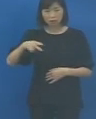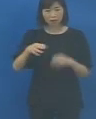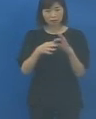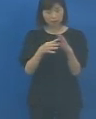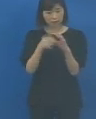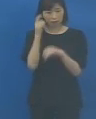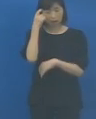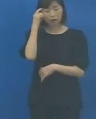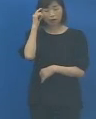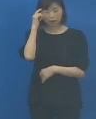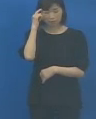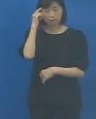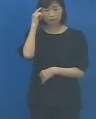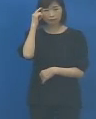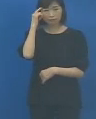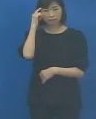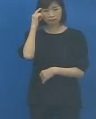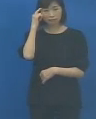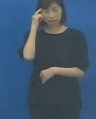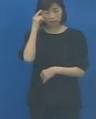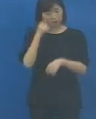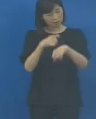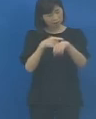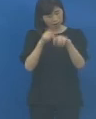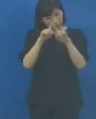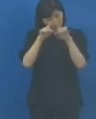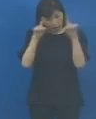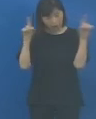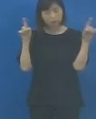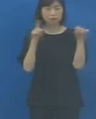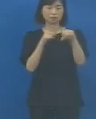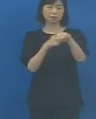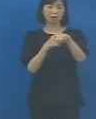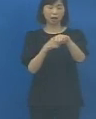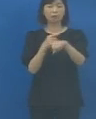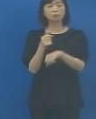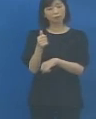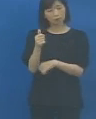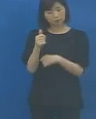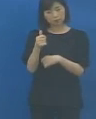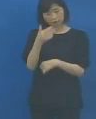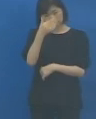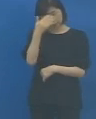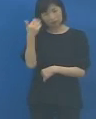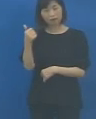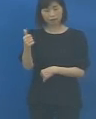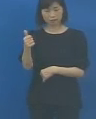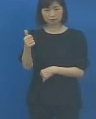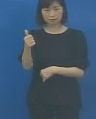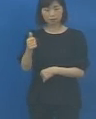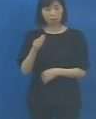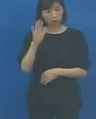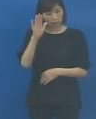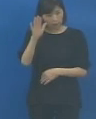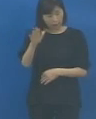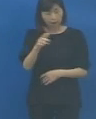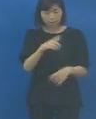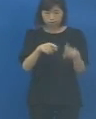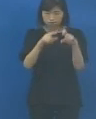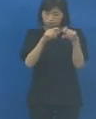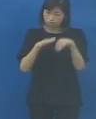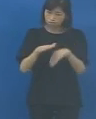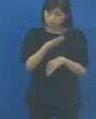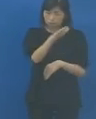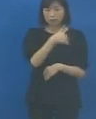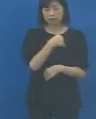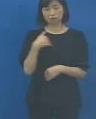る、非常に明るい青年でございます。まあ、そういう意味でまだまだ伸びしろがあると思いますし、まあ、今